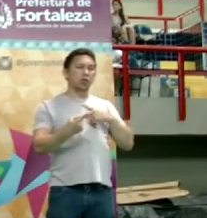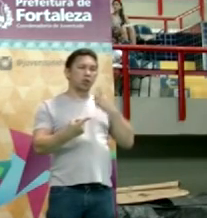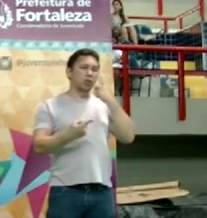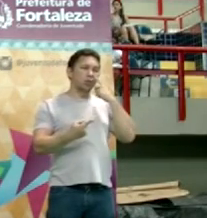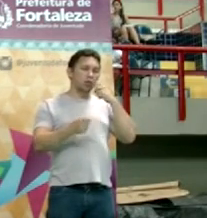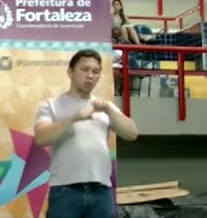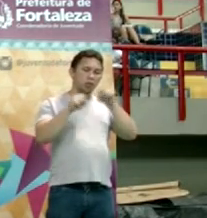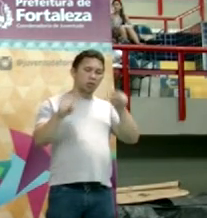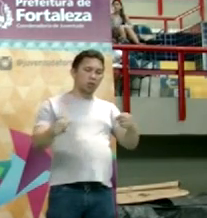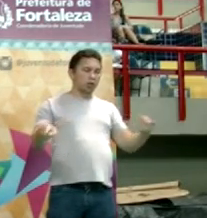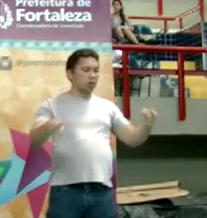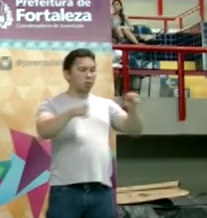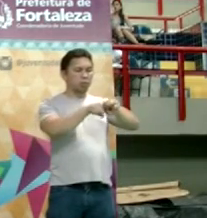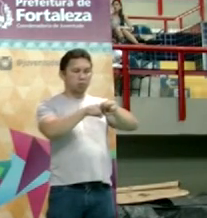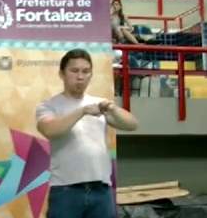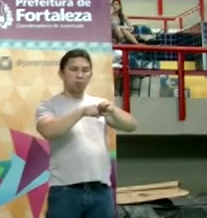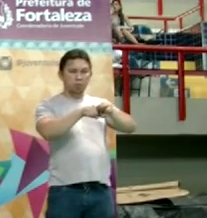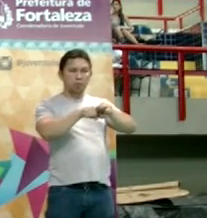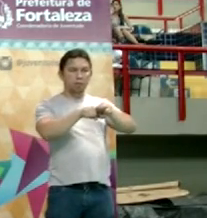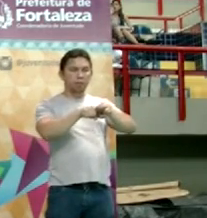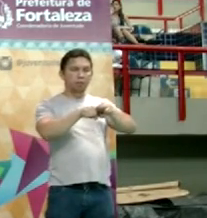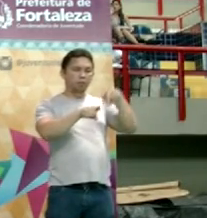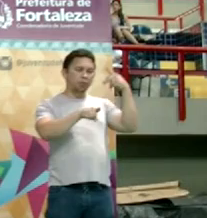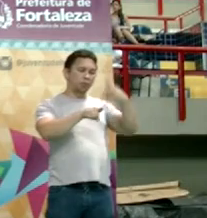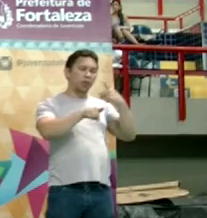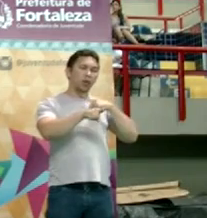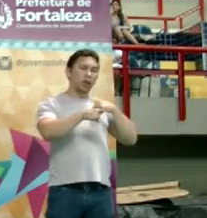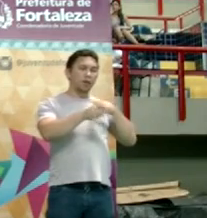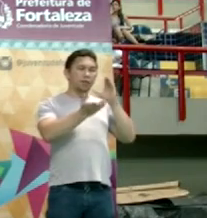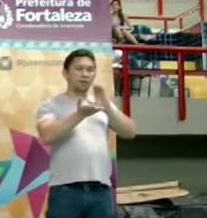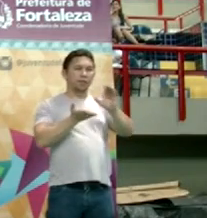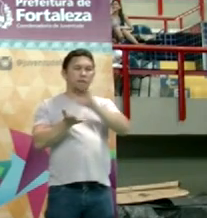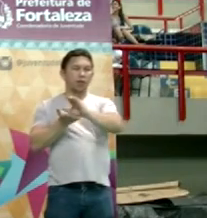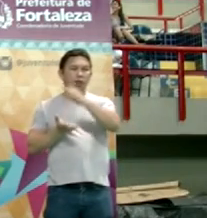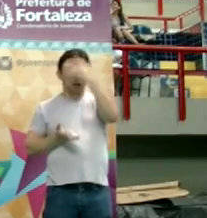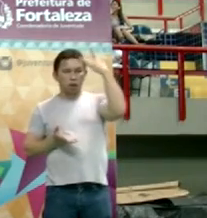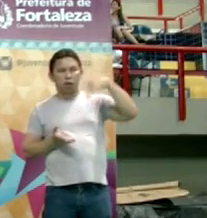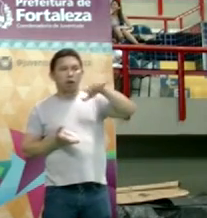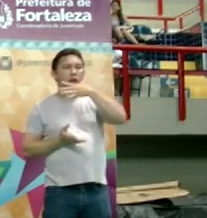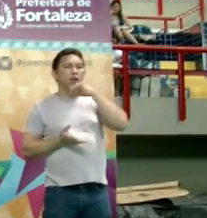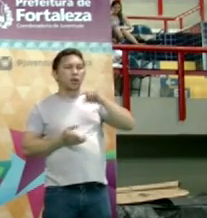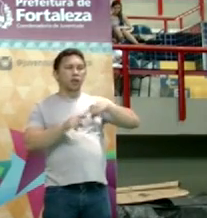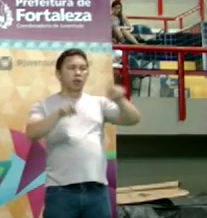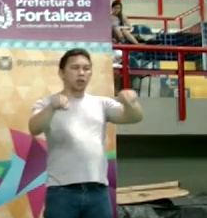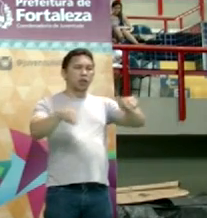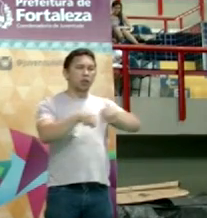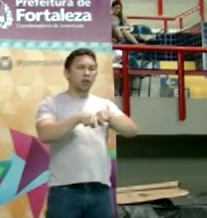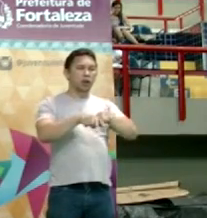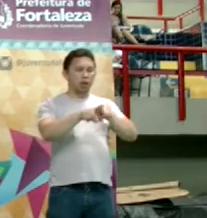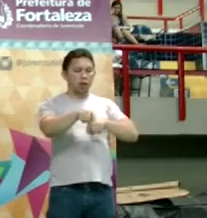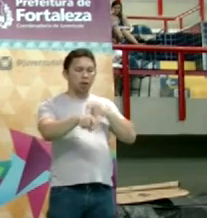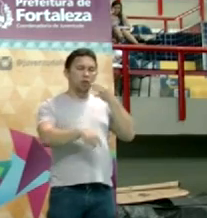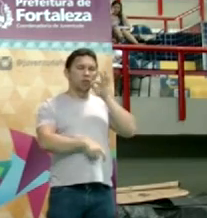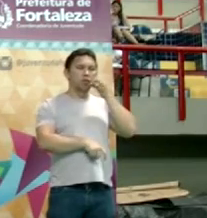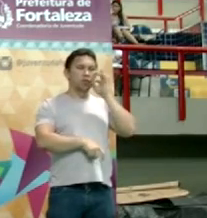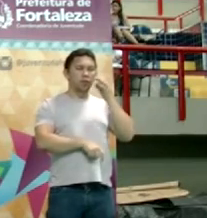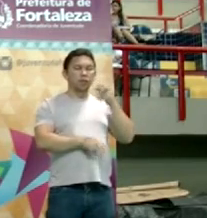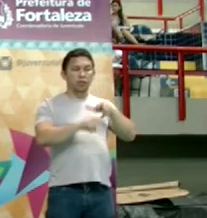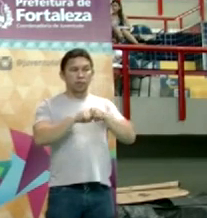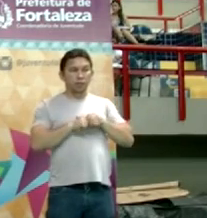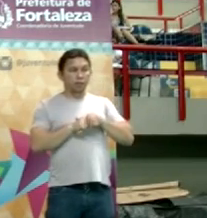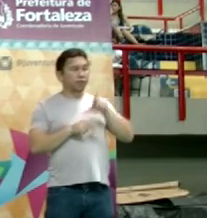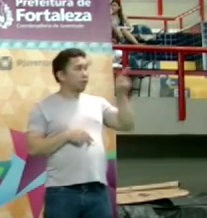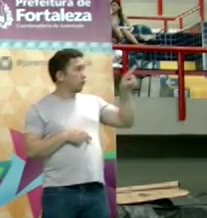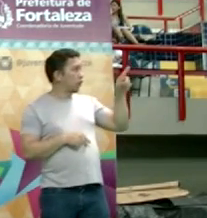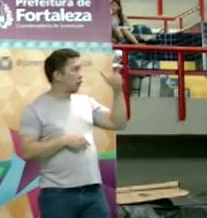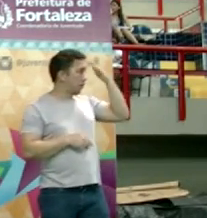de parceria. No sistema de parceria, quem financia a vida do imigrante é o latifundiário, é o cafeicultor. Então,